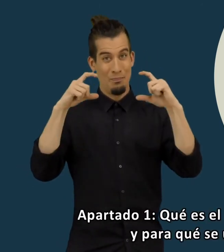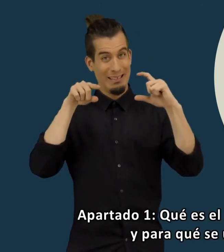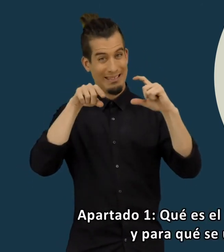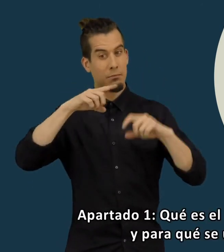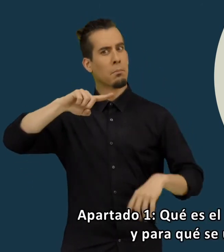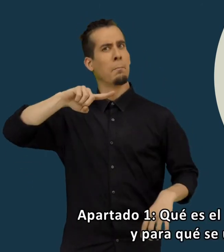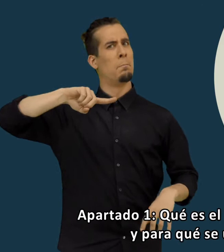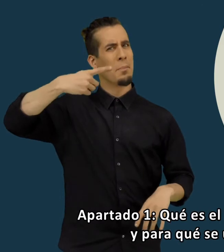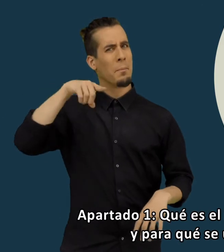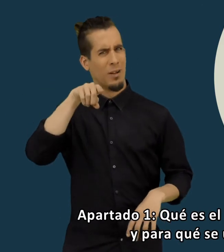Apartado 1.